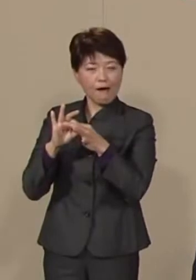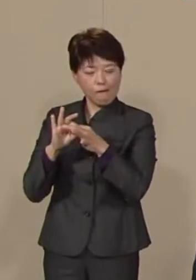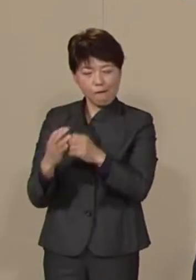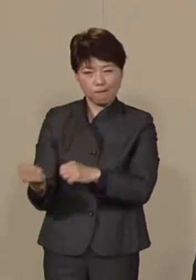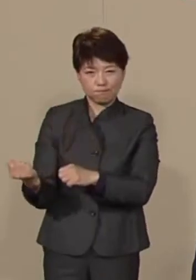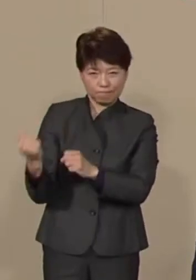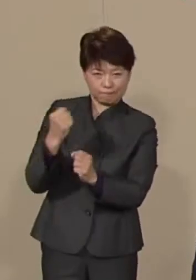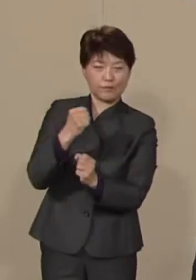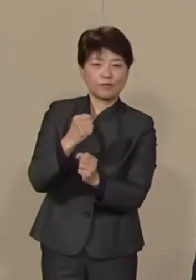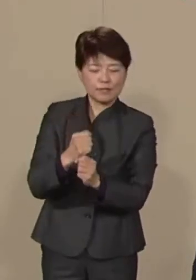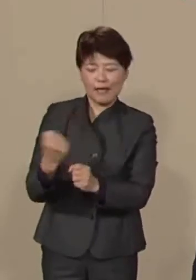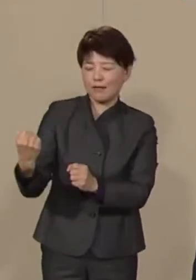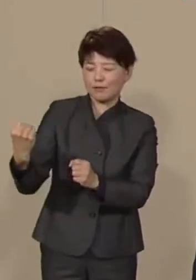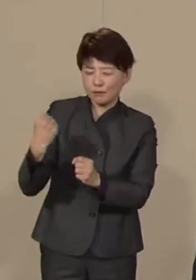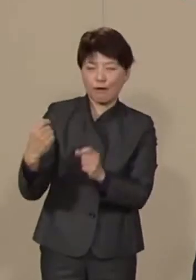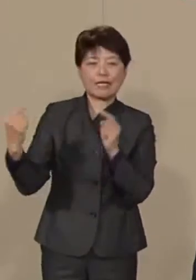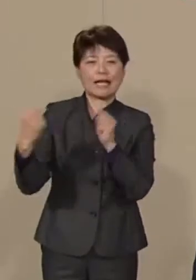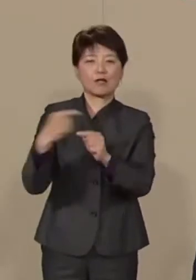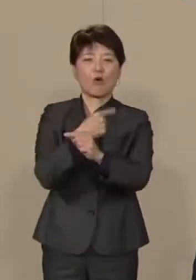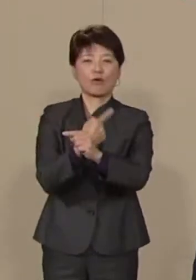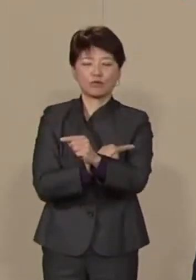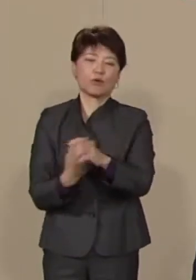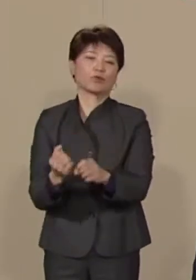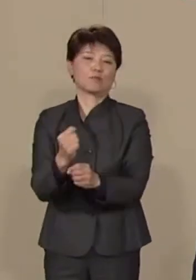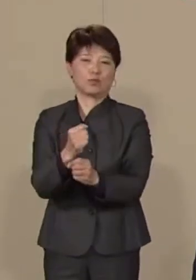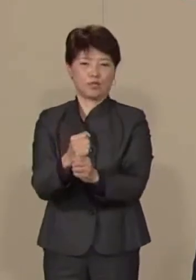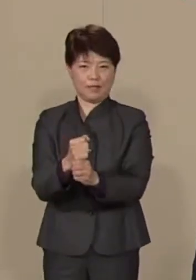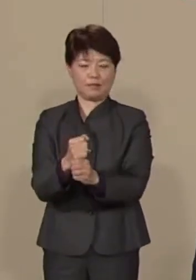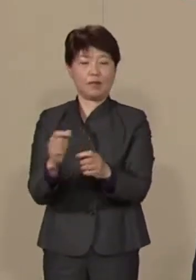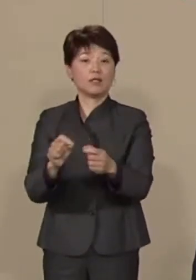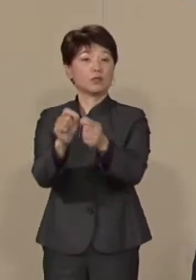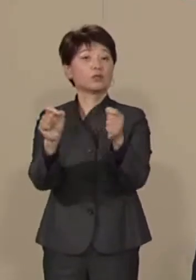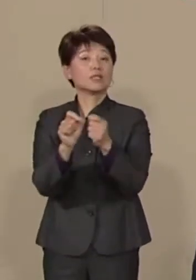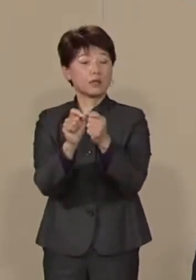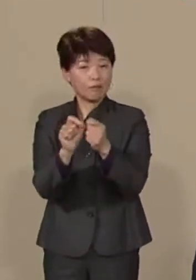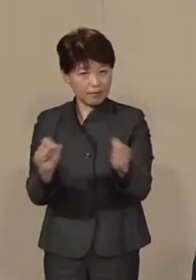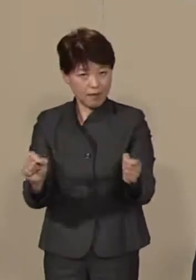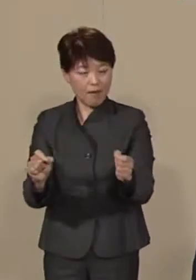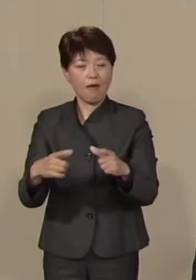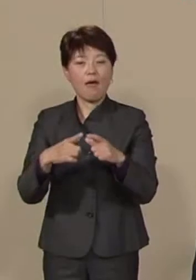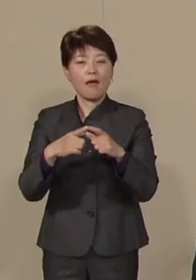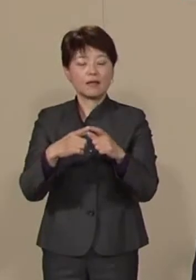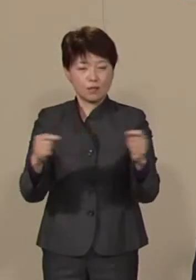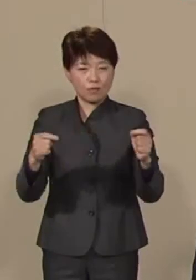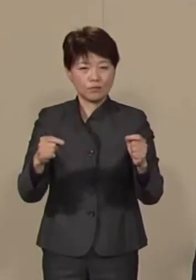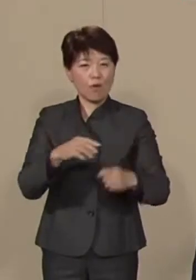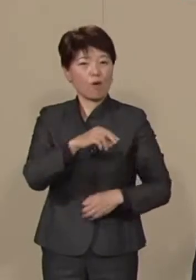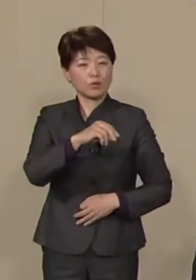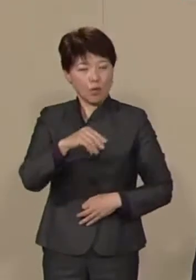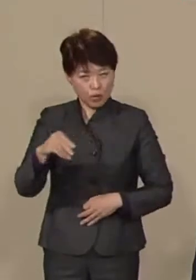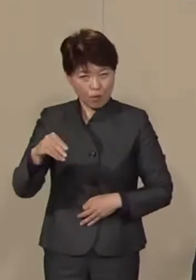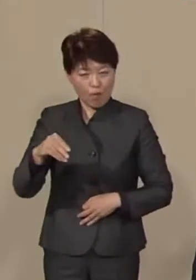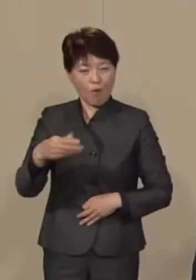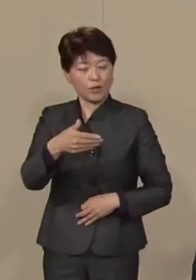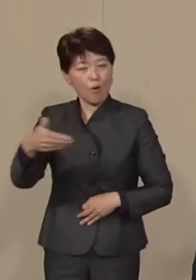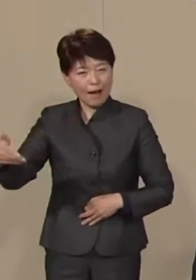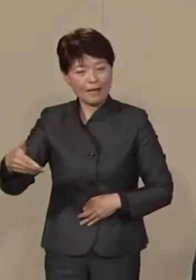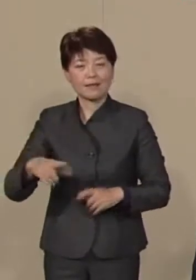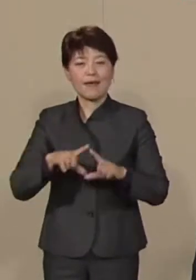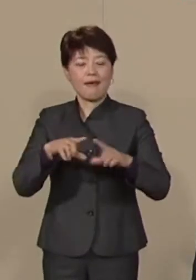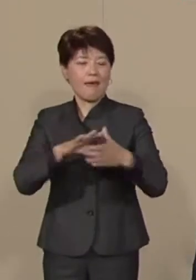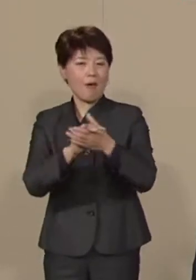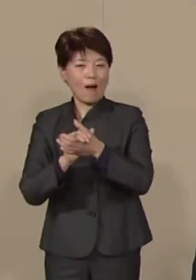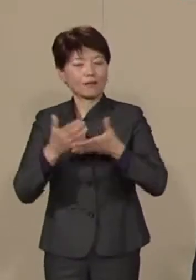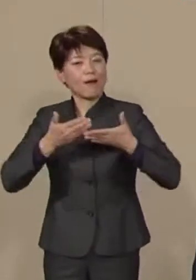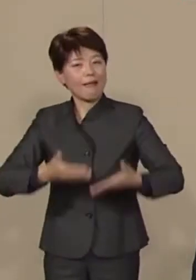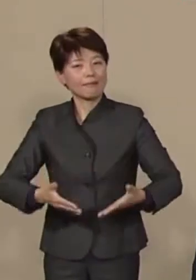外交力を取り戻していきますそのことによってですね日本の領土領海そして平和と安定を取り戻していきたい